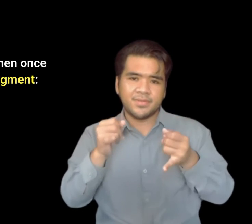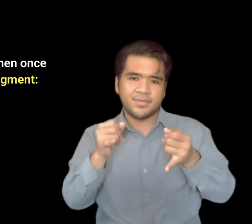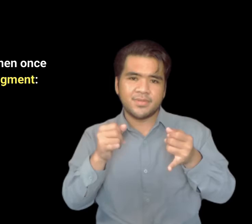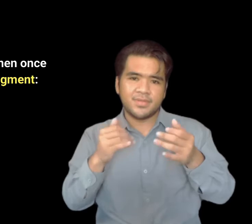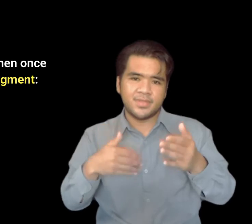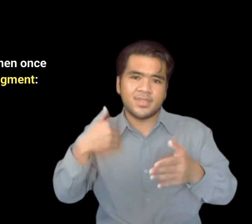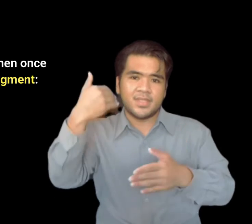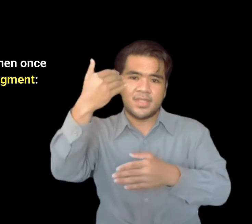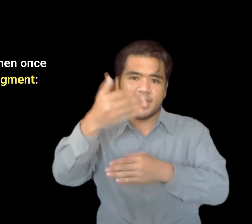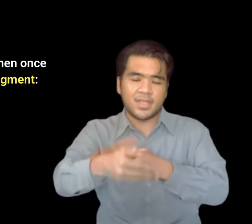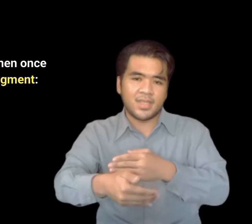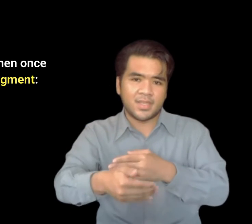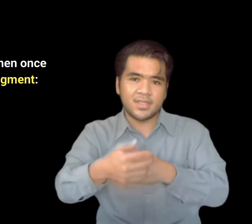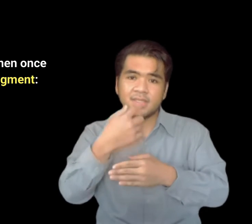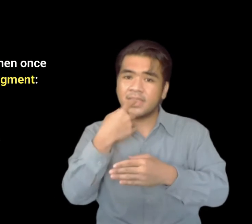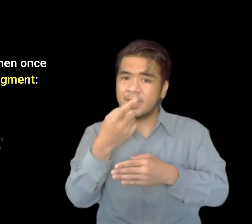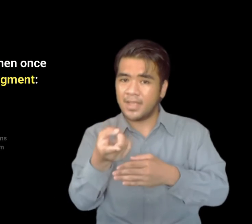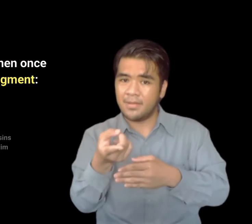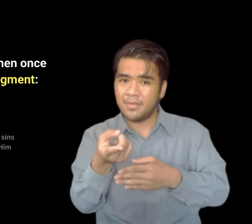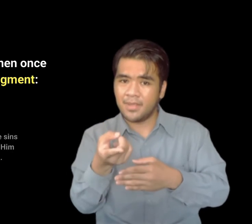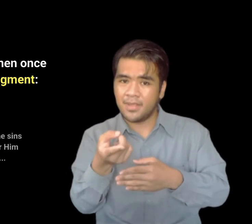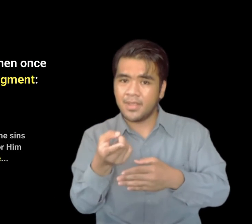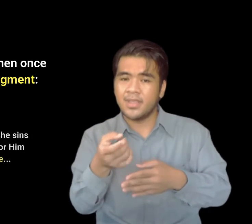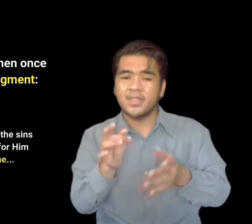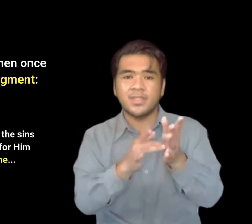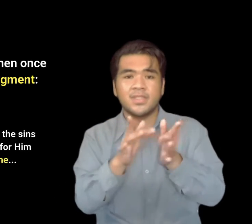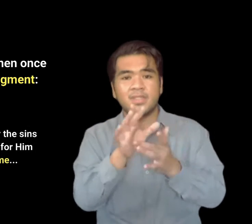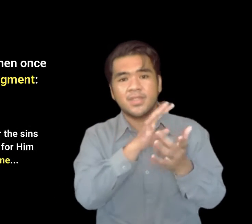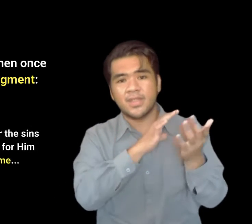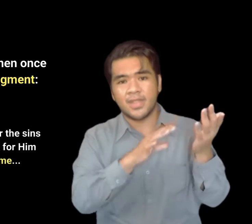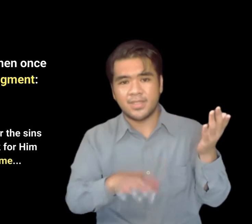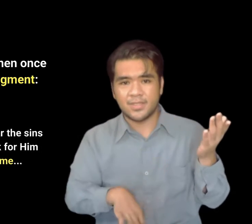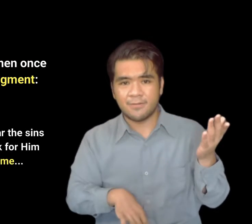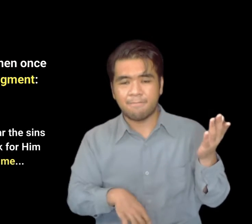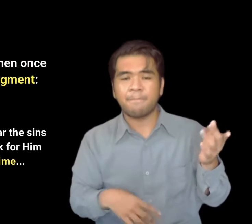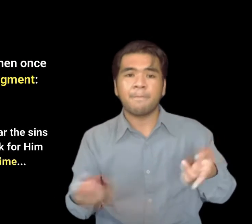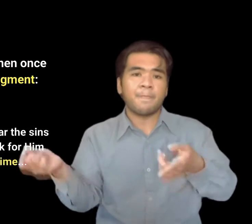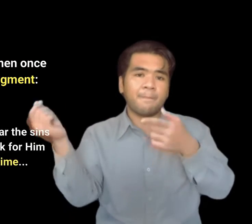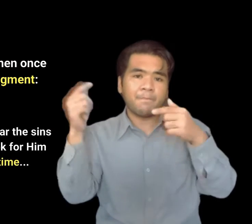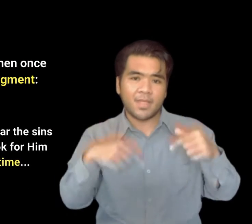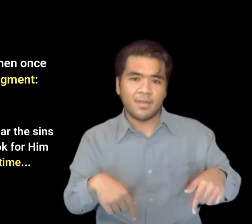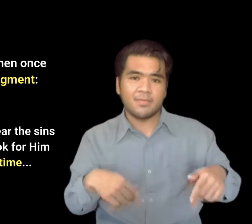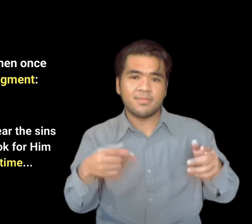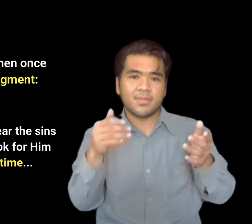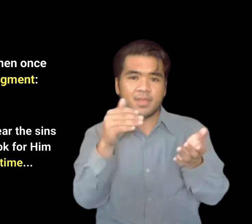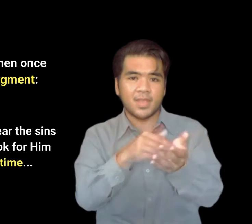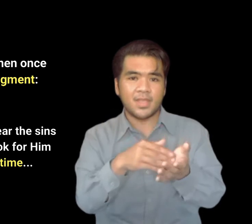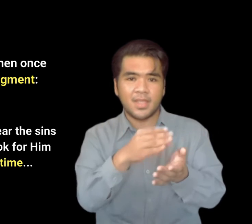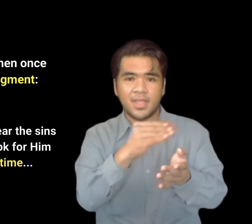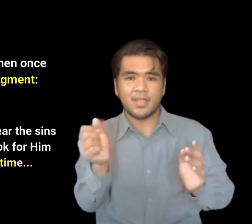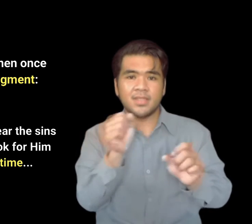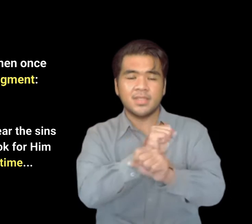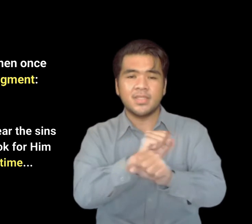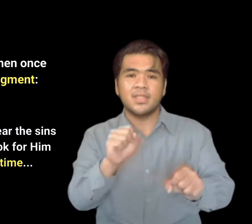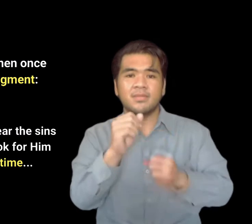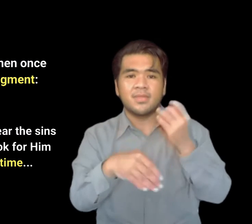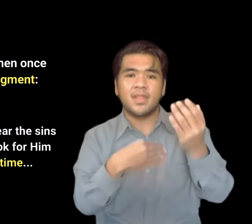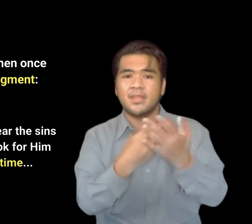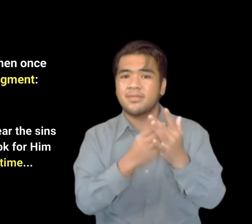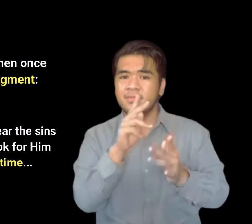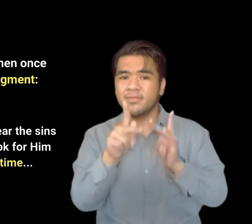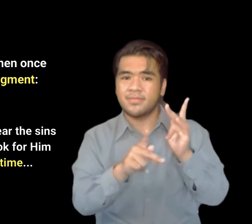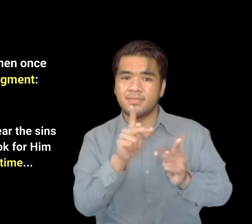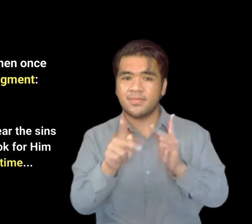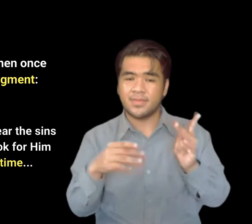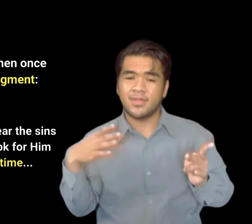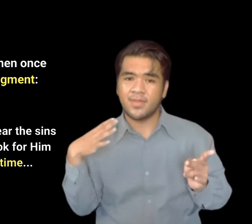pagkatapos ay ang paghukom? Again, basahin mo muna ang kasunod na talata dahil sa verse 28, ang sabi dito, si